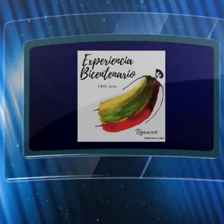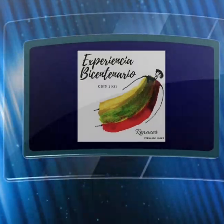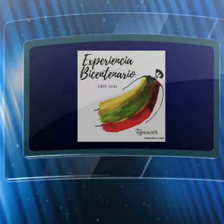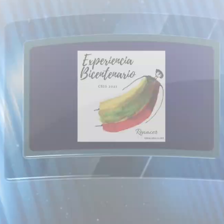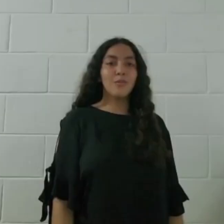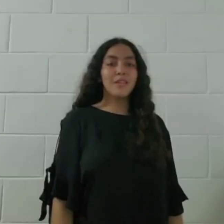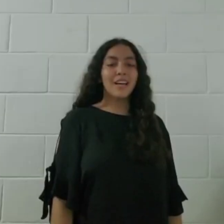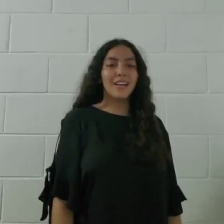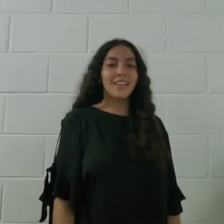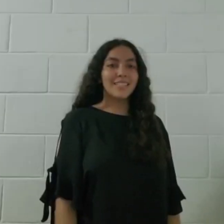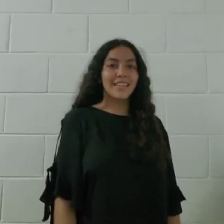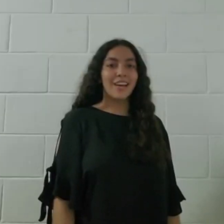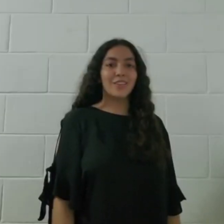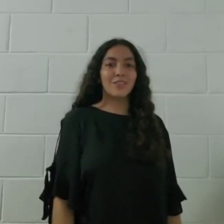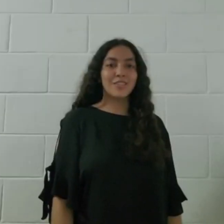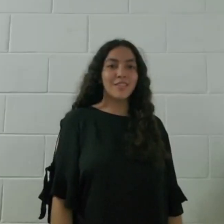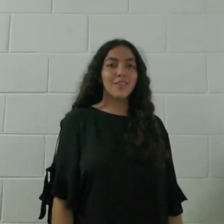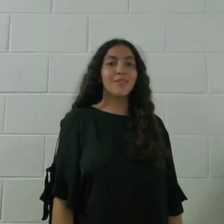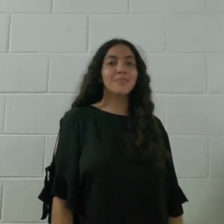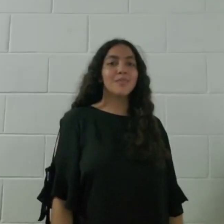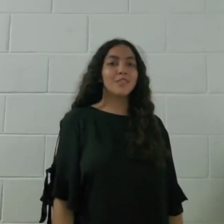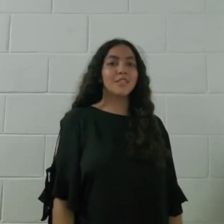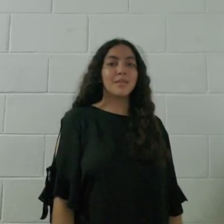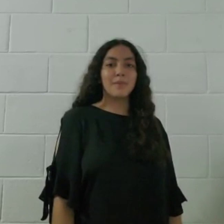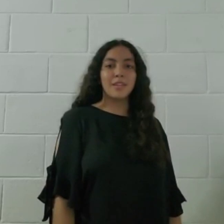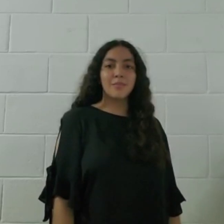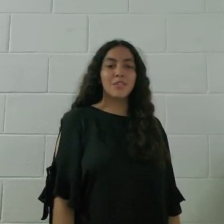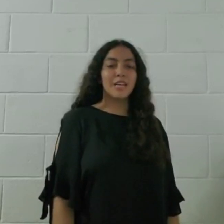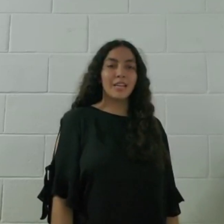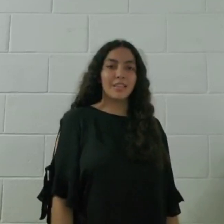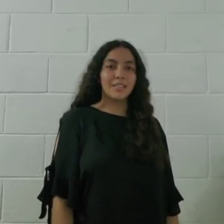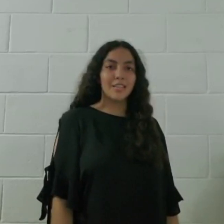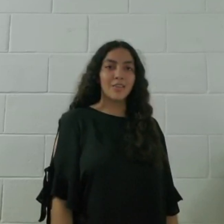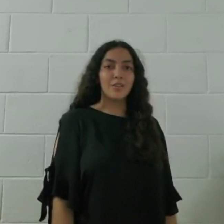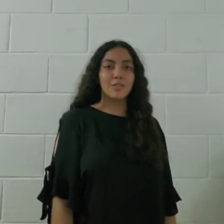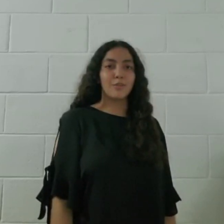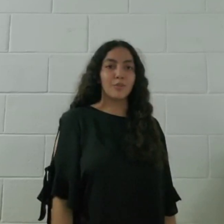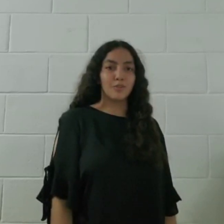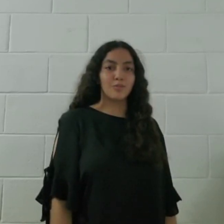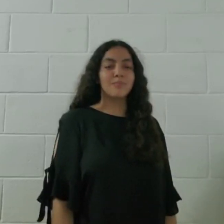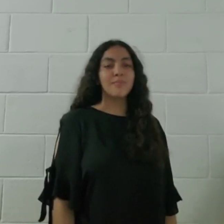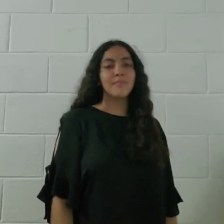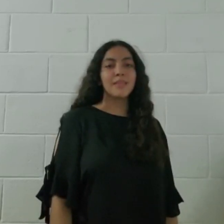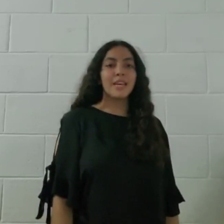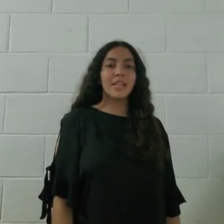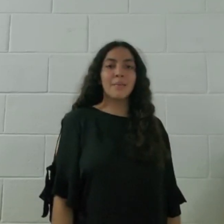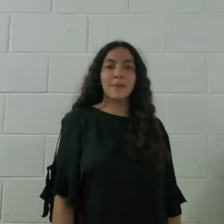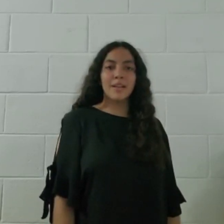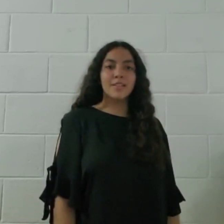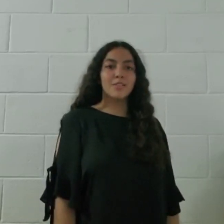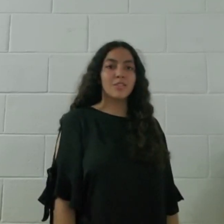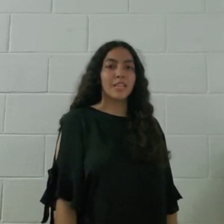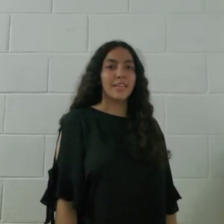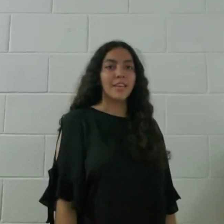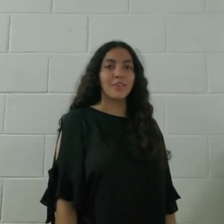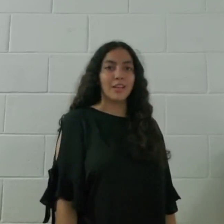Para culminar este acto cívico, nos despedimos agradeciendo a nuestro Dios. Diana Pérez nos dirige en